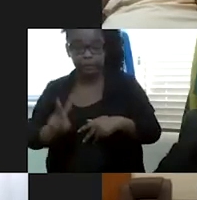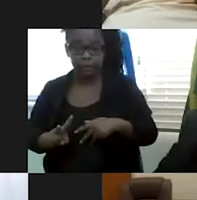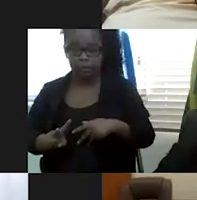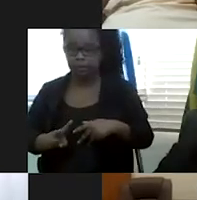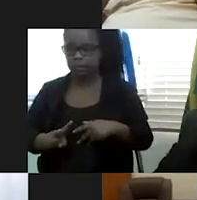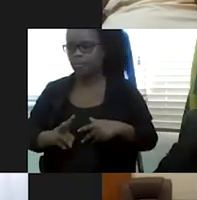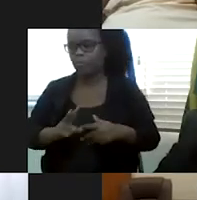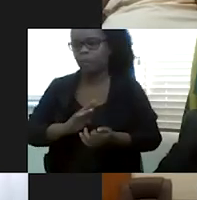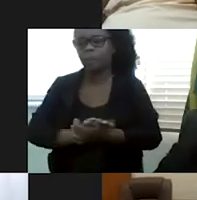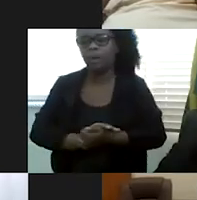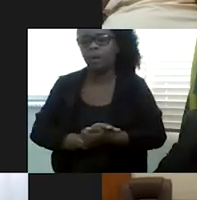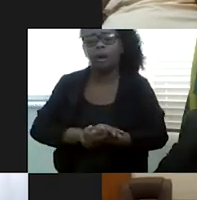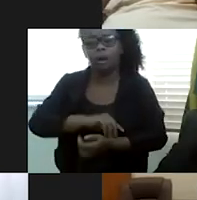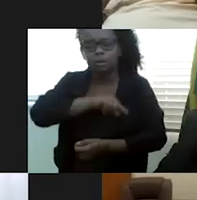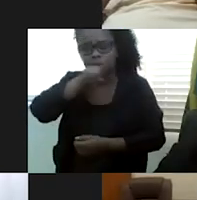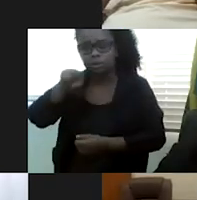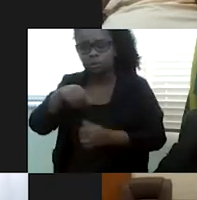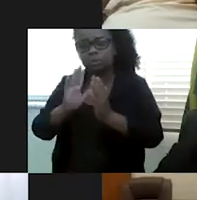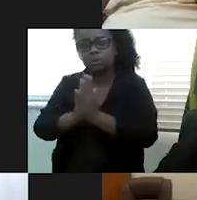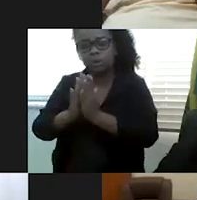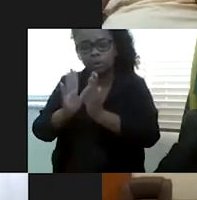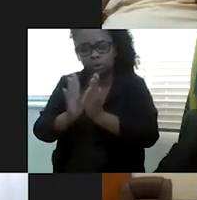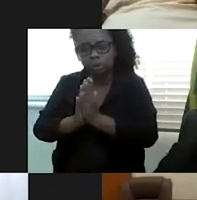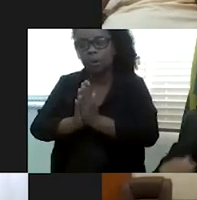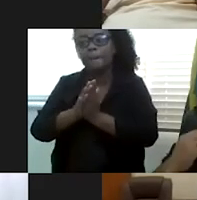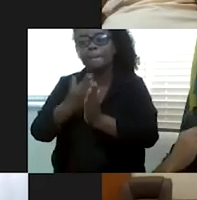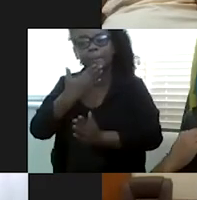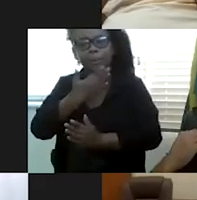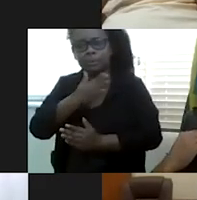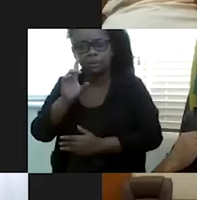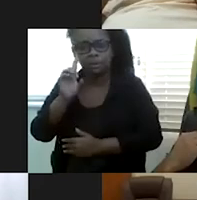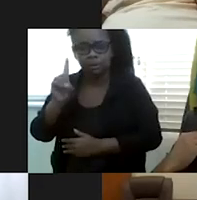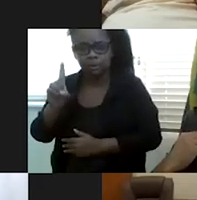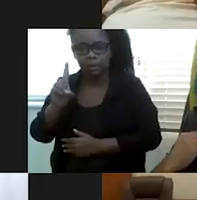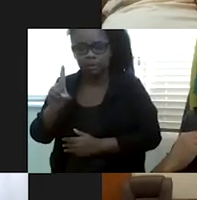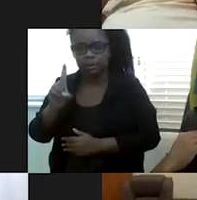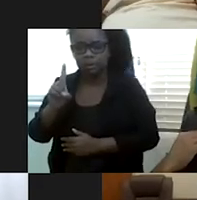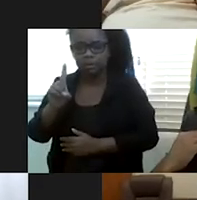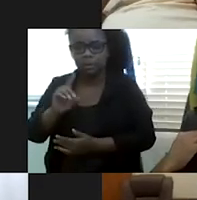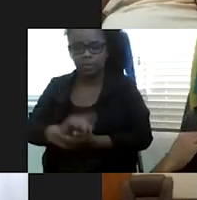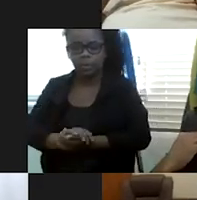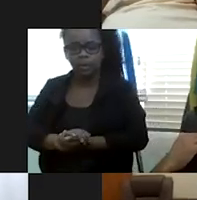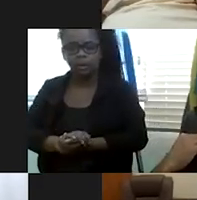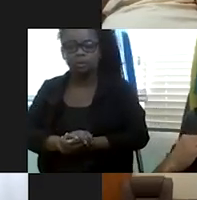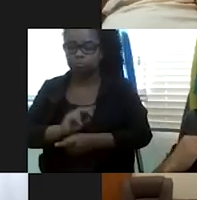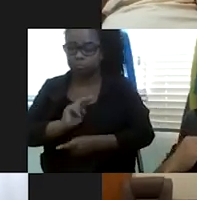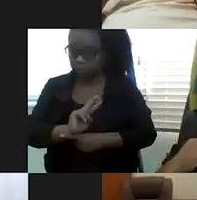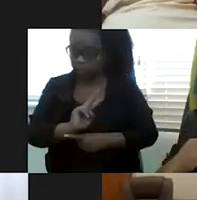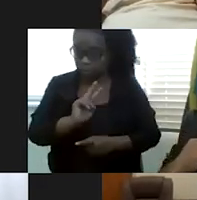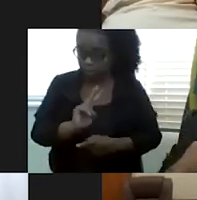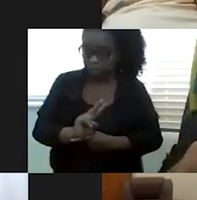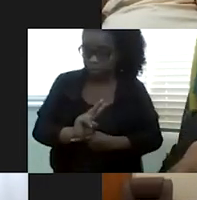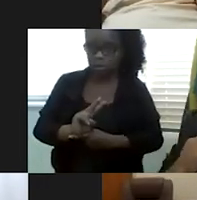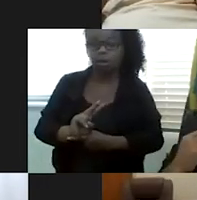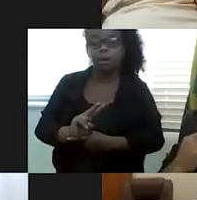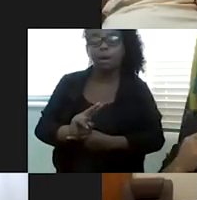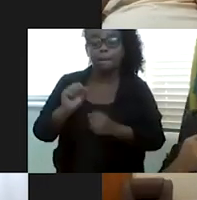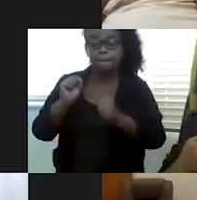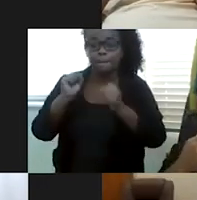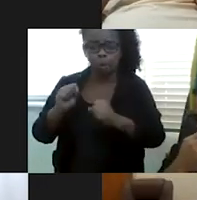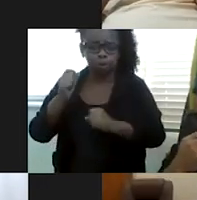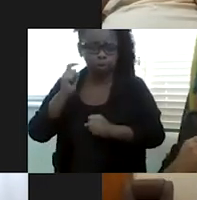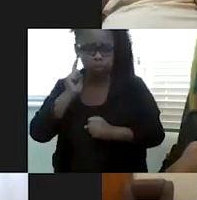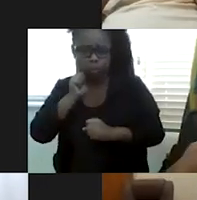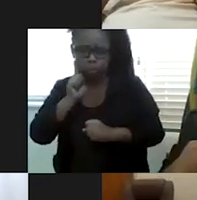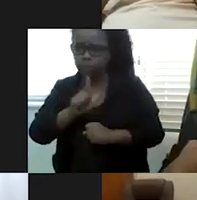as nossas orações, pedindo a Deus para que o proteja, que continue protegendo, que ele venha sair